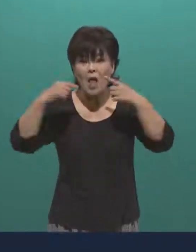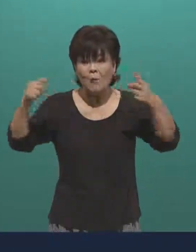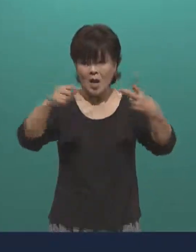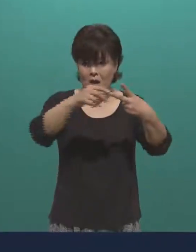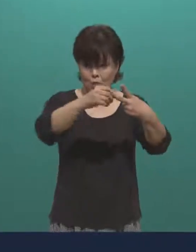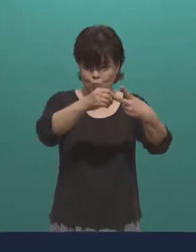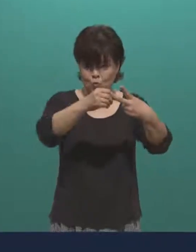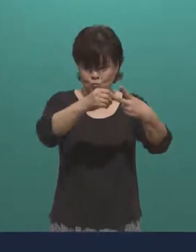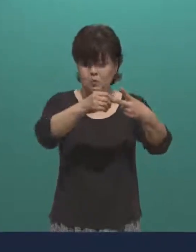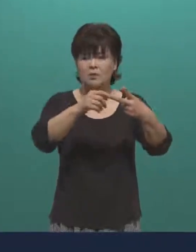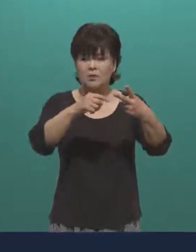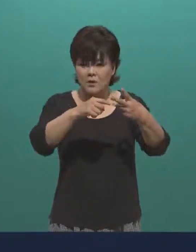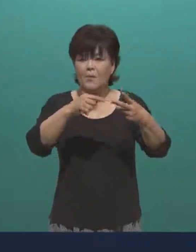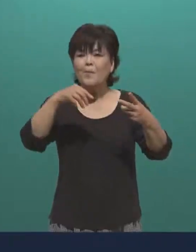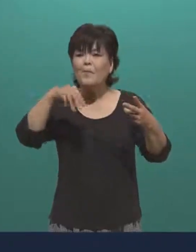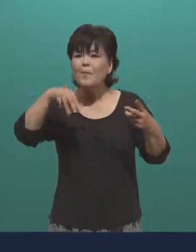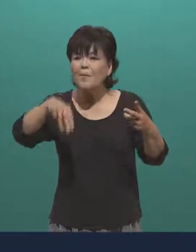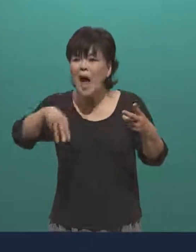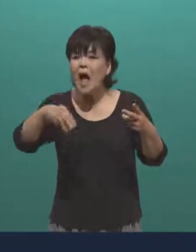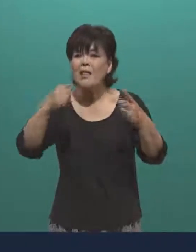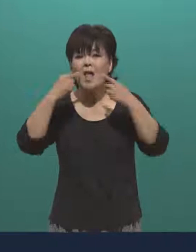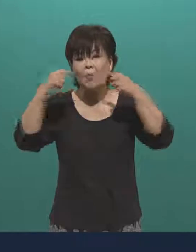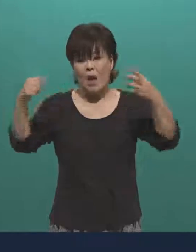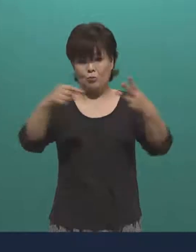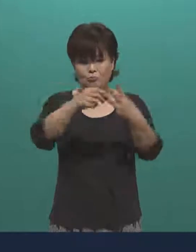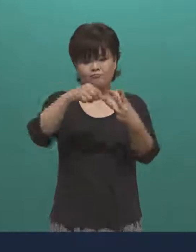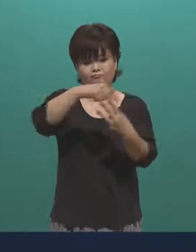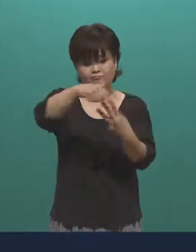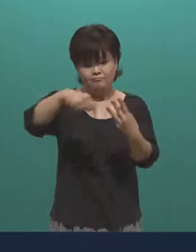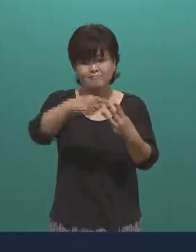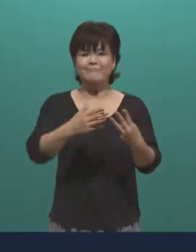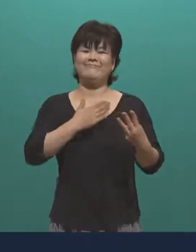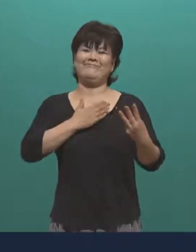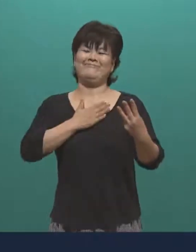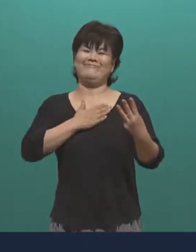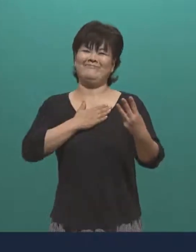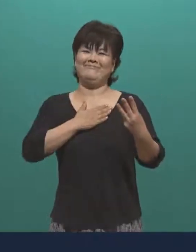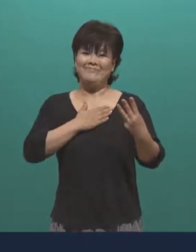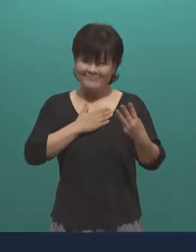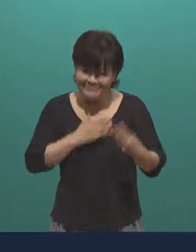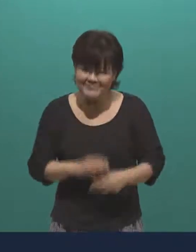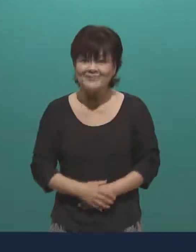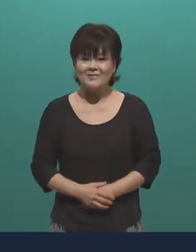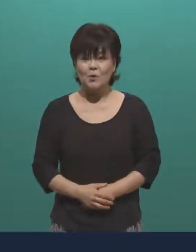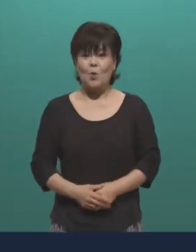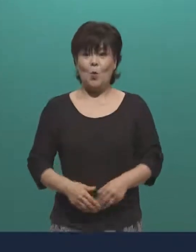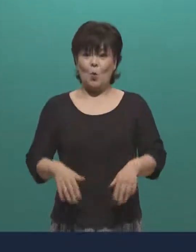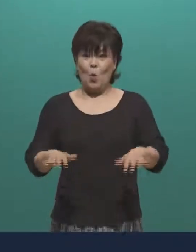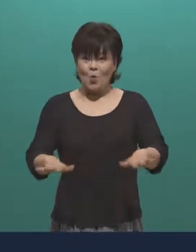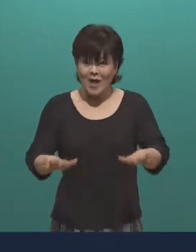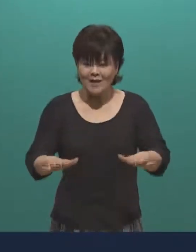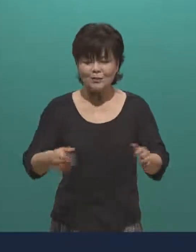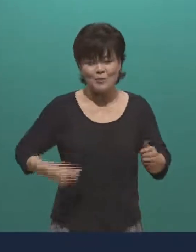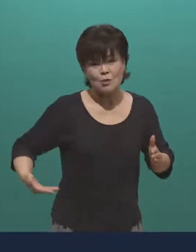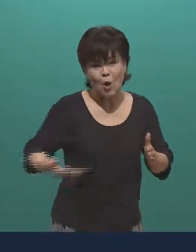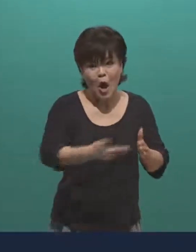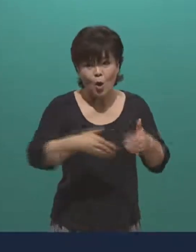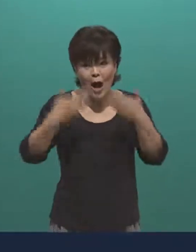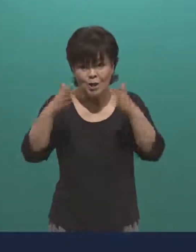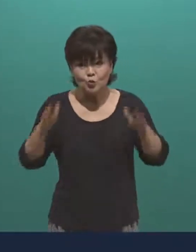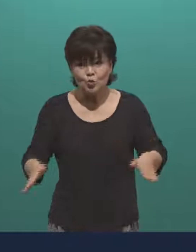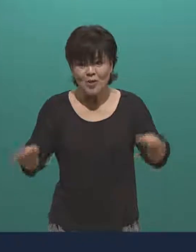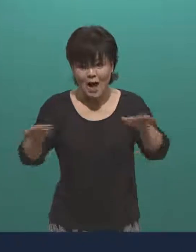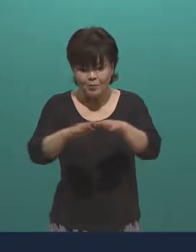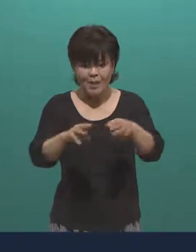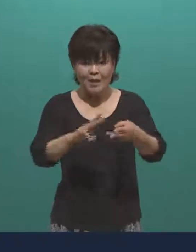琵琶湖大ナマズ、そしてマナマズの3種が知られていました。